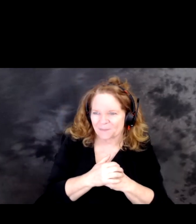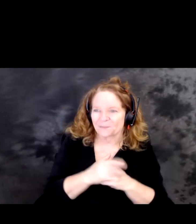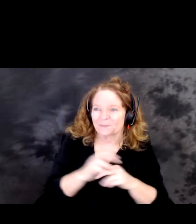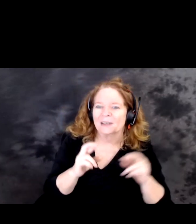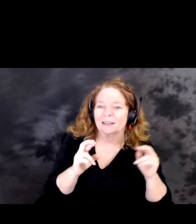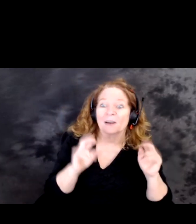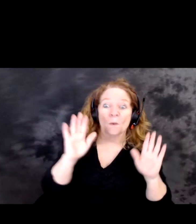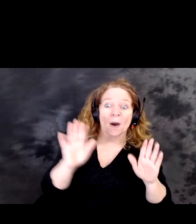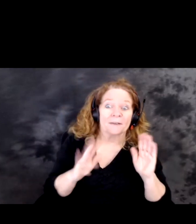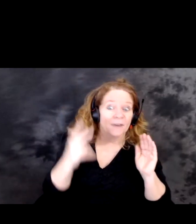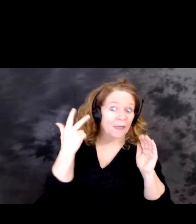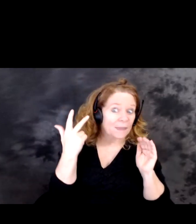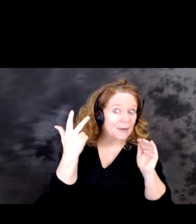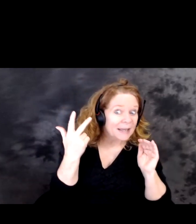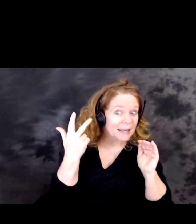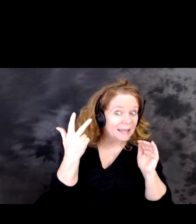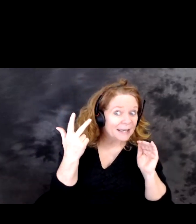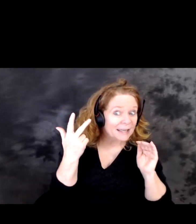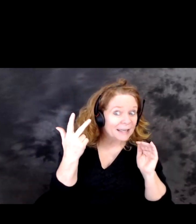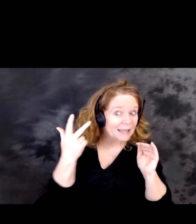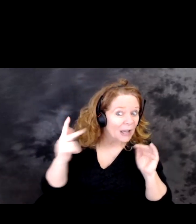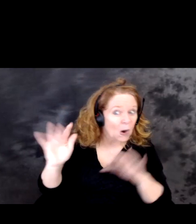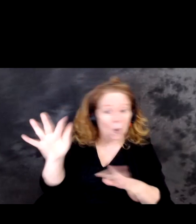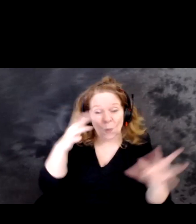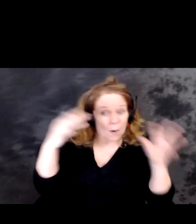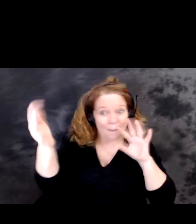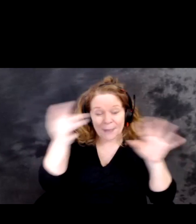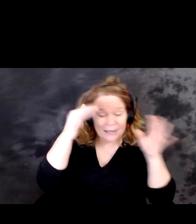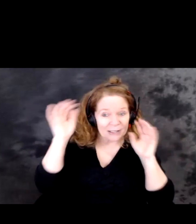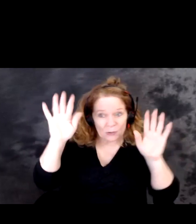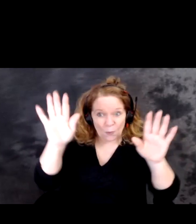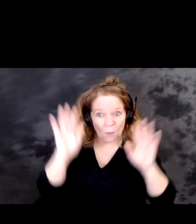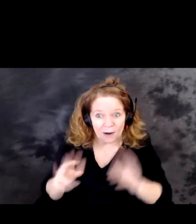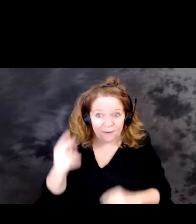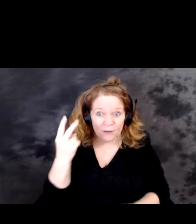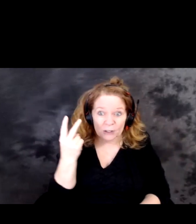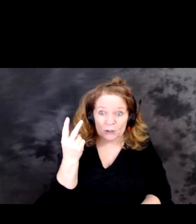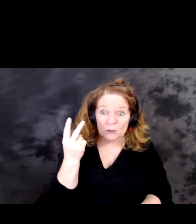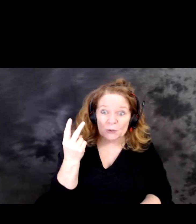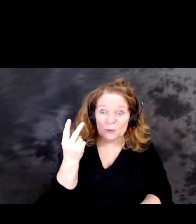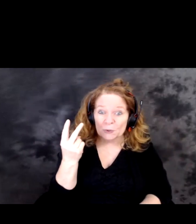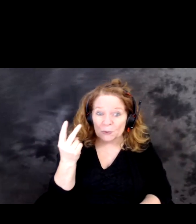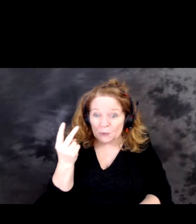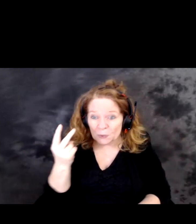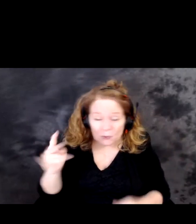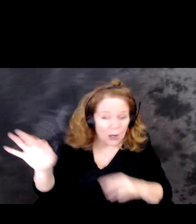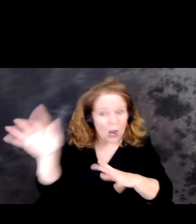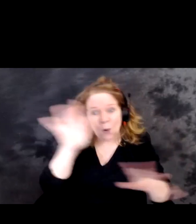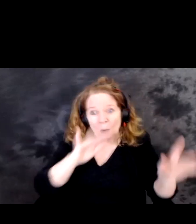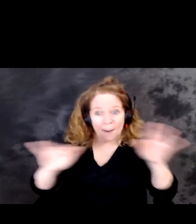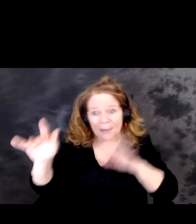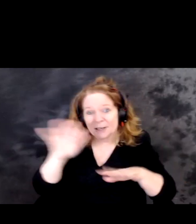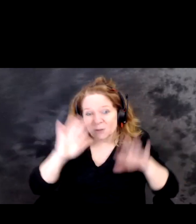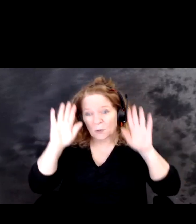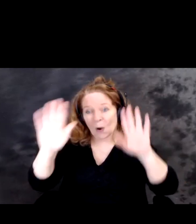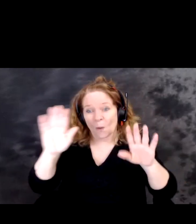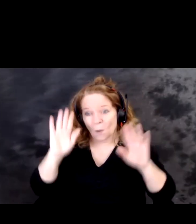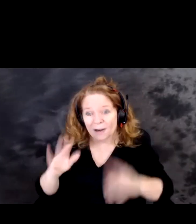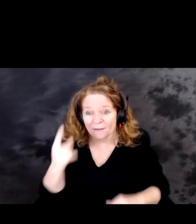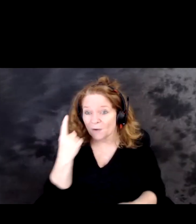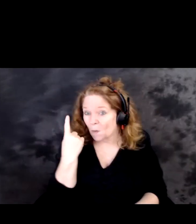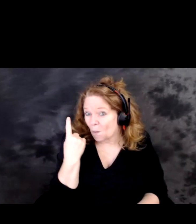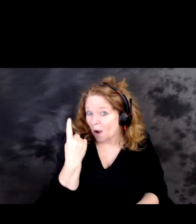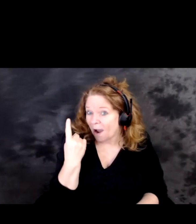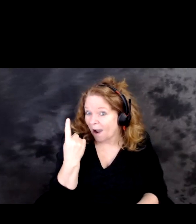Gwen. Un grandioso tres, y un whoopity-doo y un dos, y